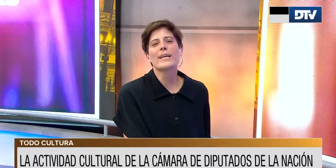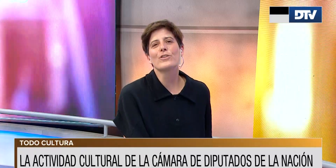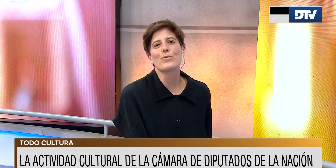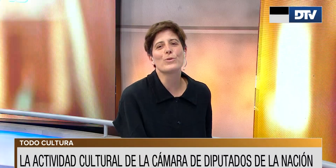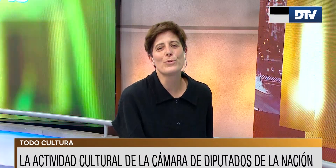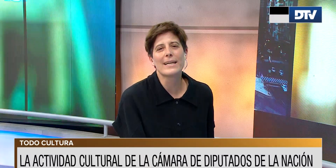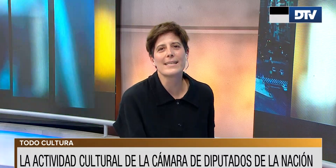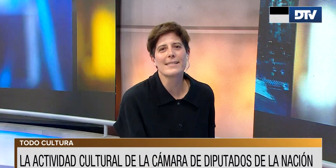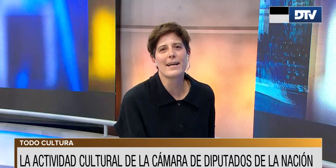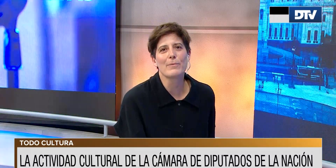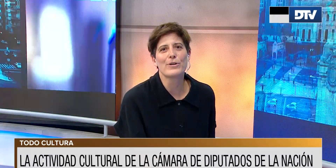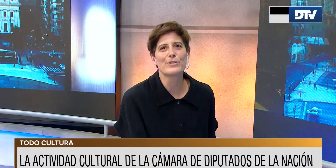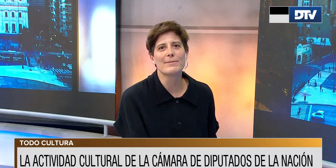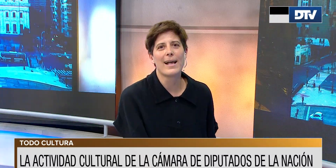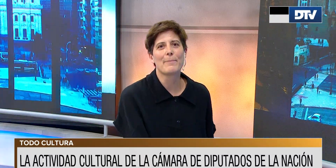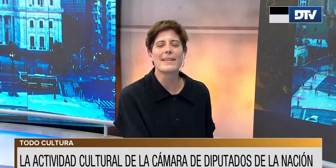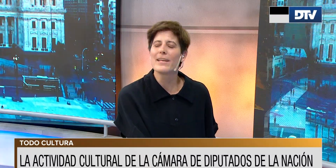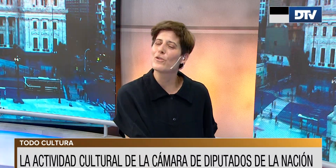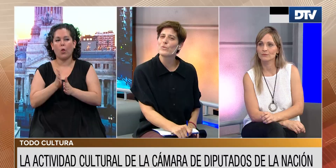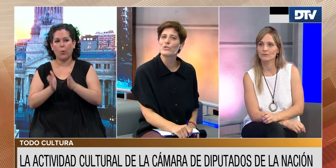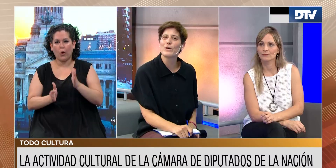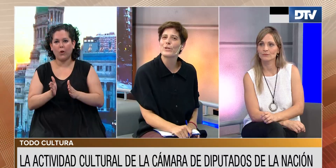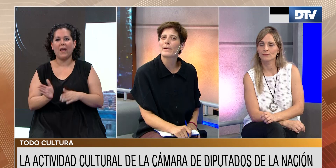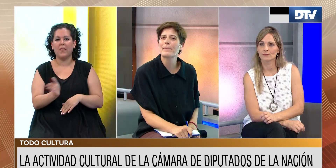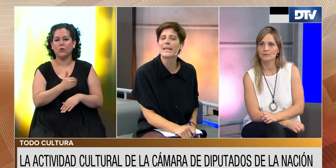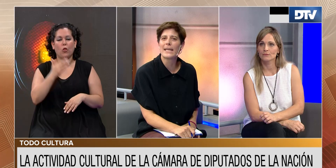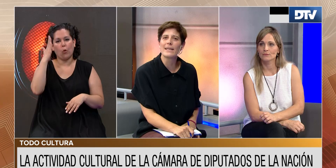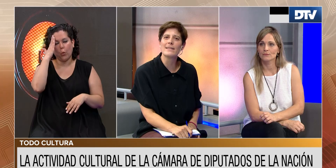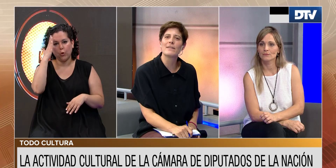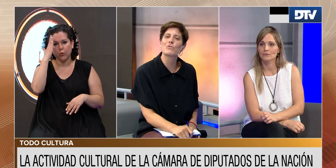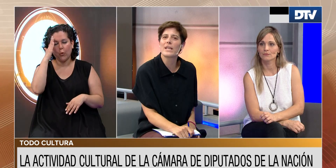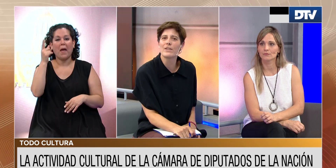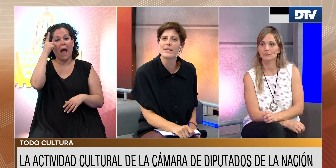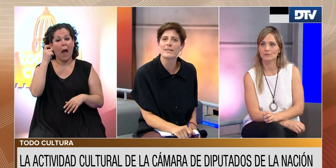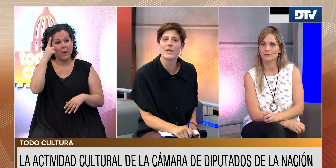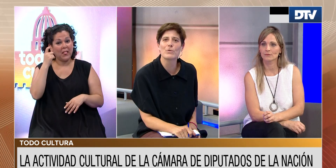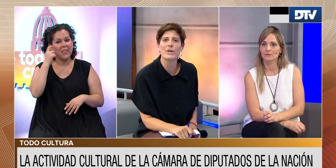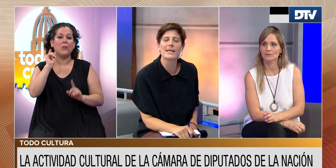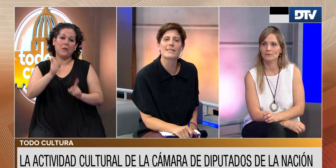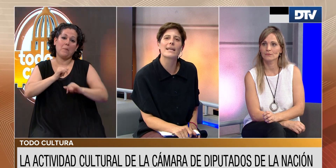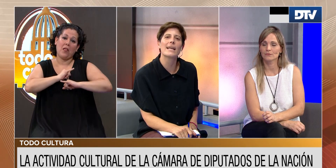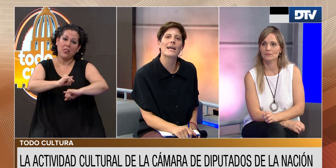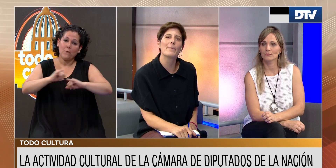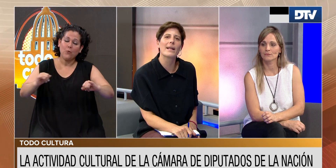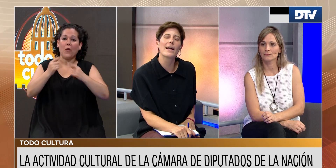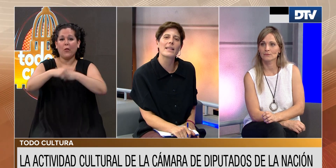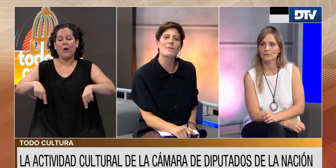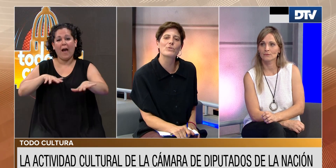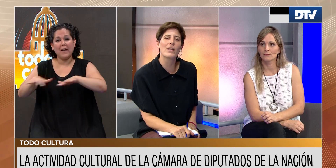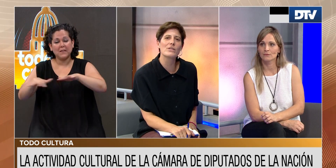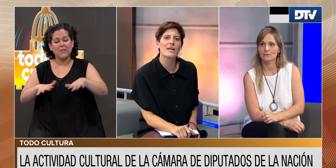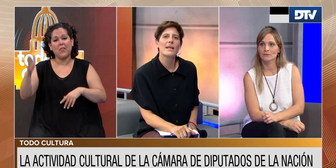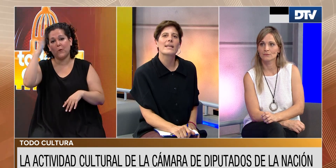Segundo bloque de Todo Cultura, aquí estamos aprendiendo mucho, pero también difundiendo las actividades culturales que se dan en la Cámara